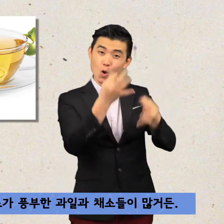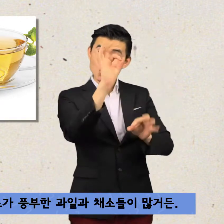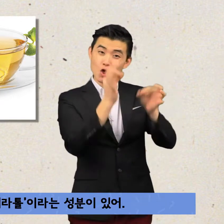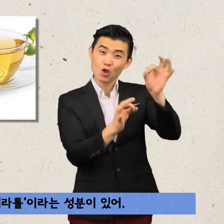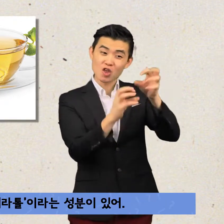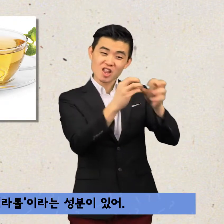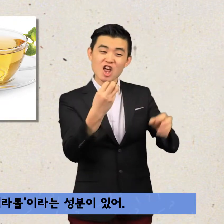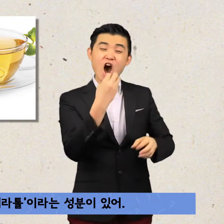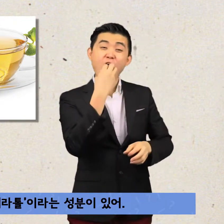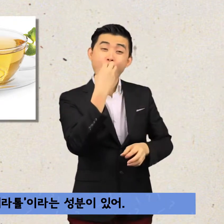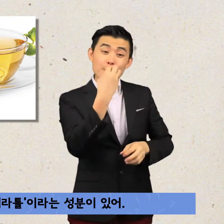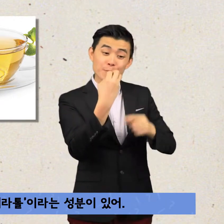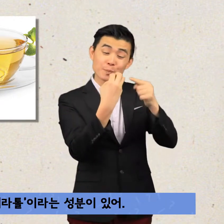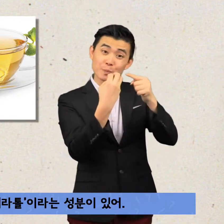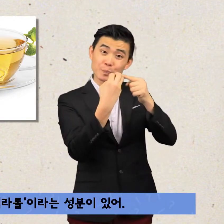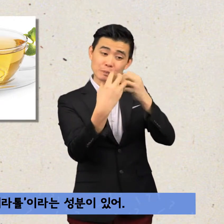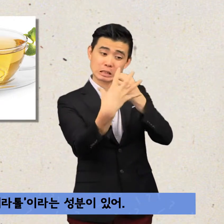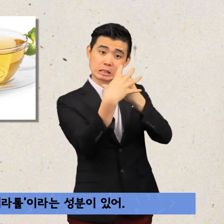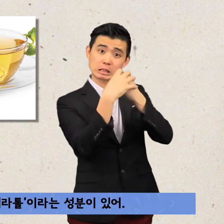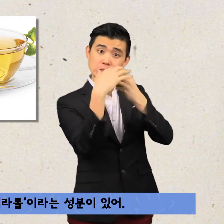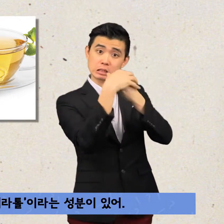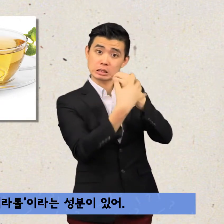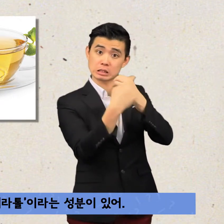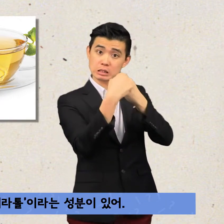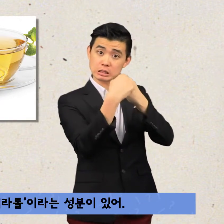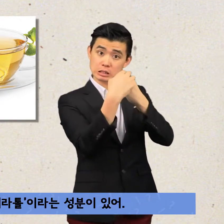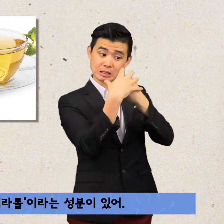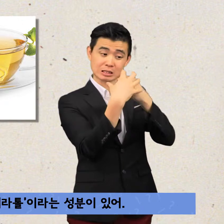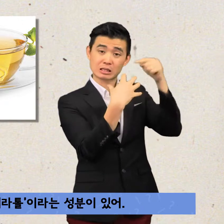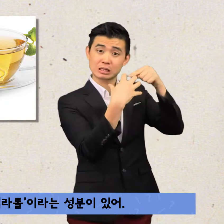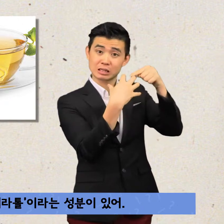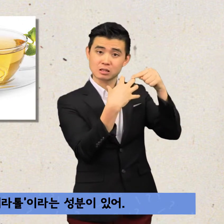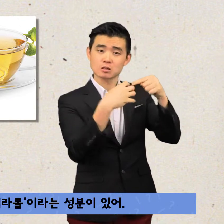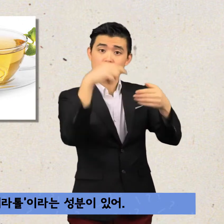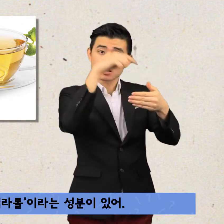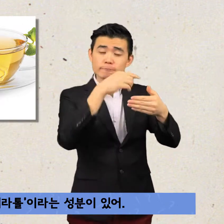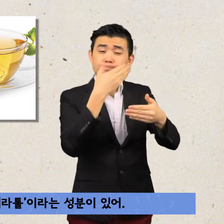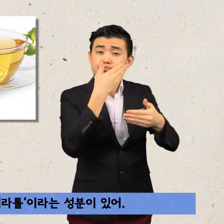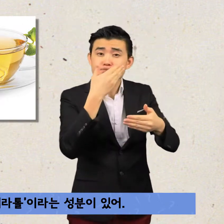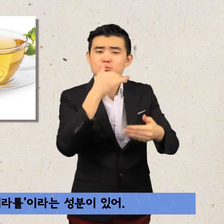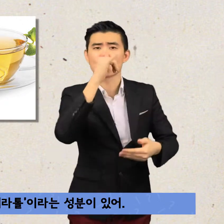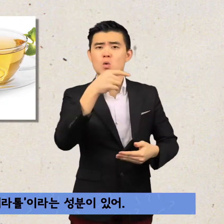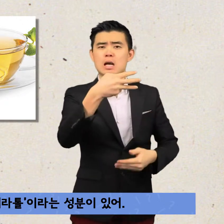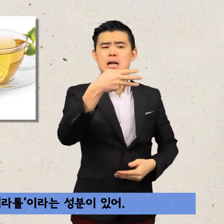포도의 껍질에는 레스베라톨이라는 성분이 있어.